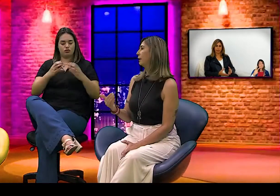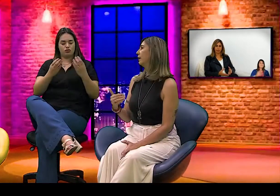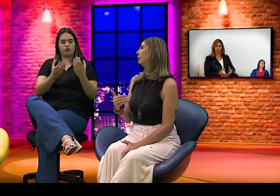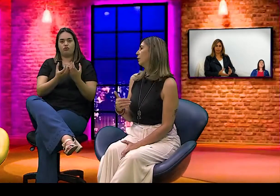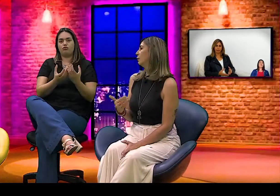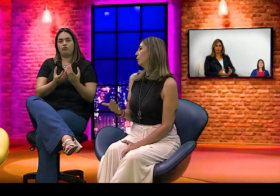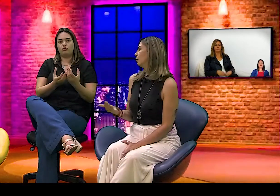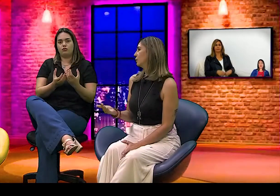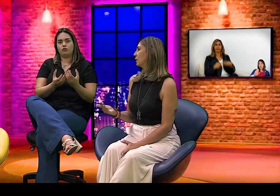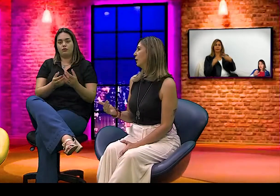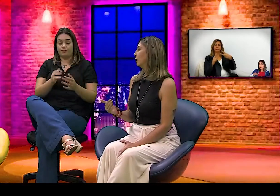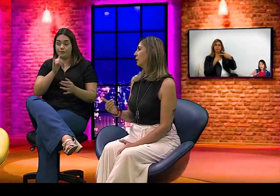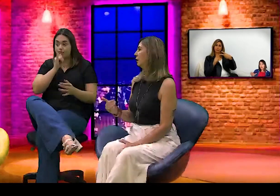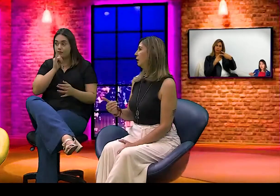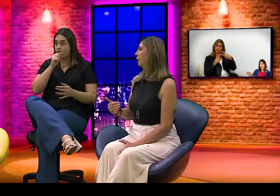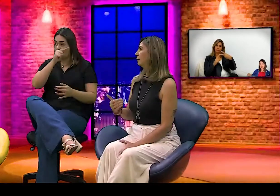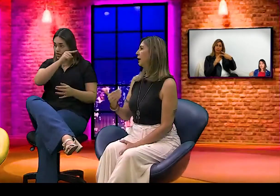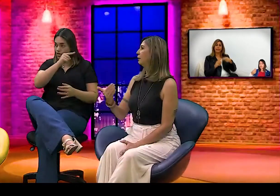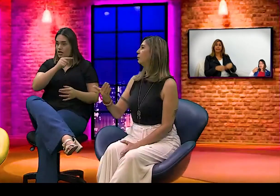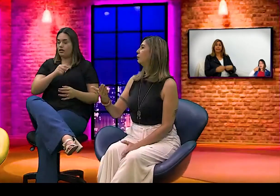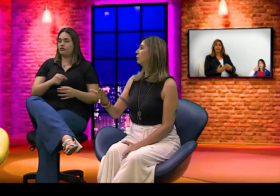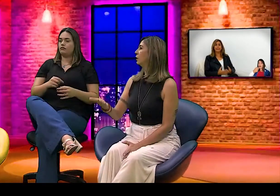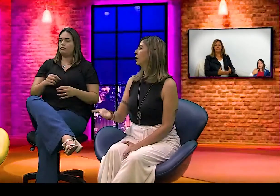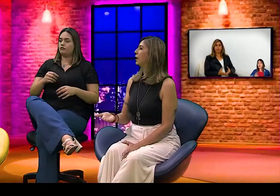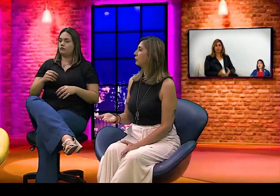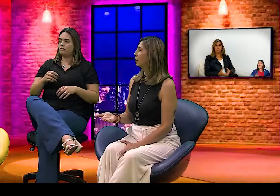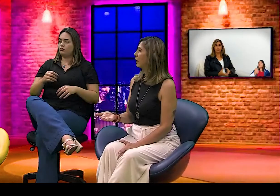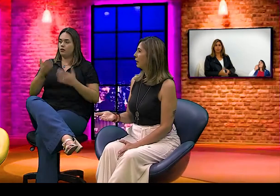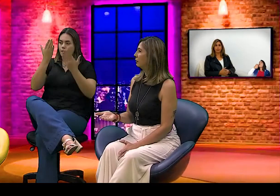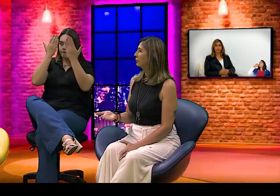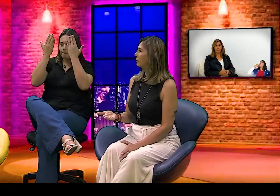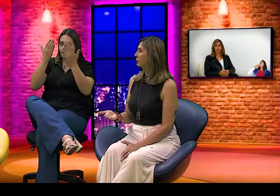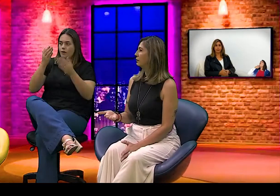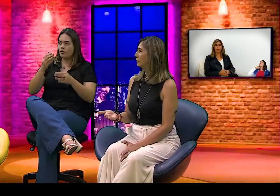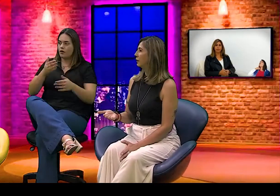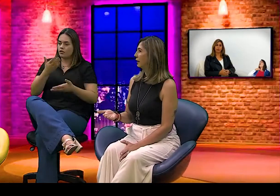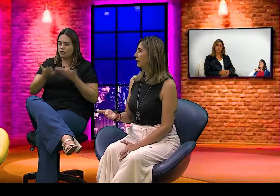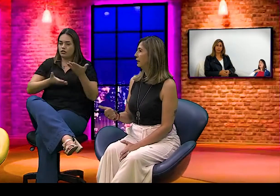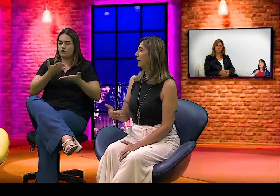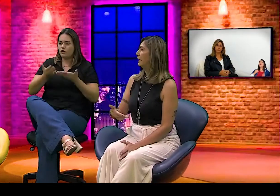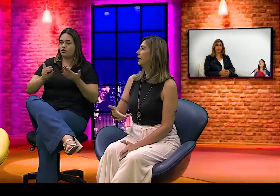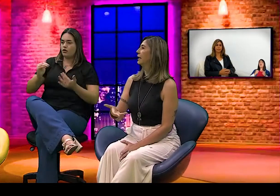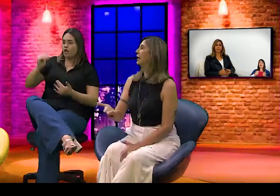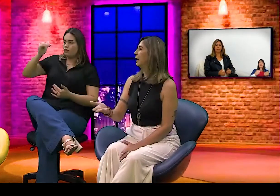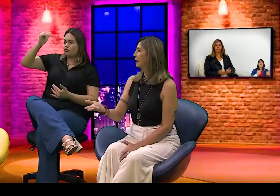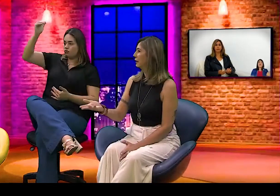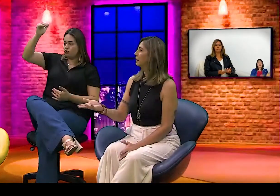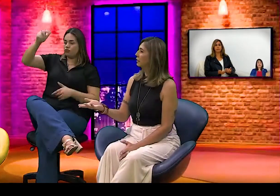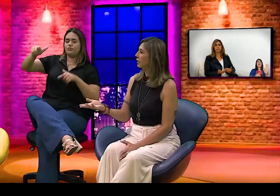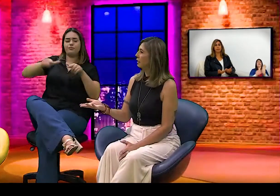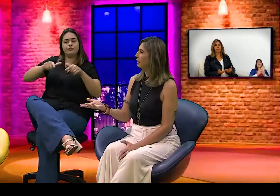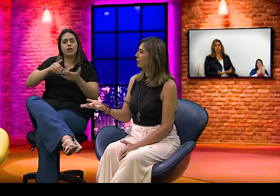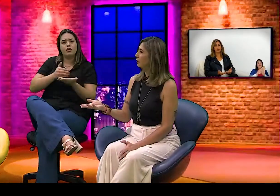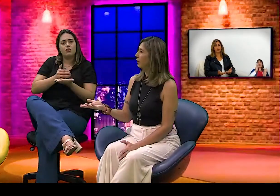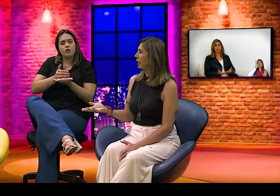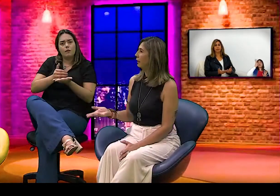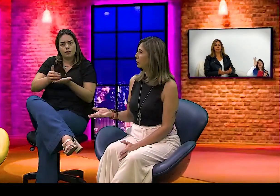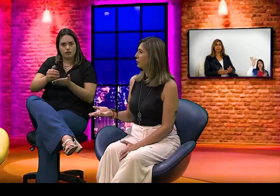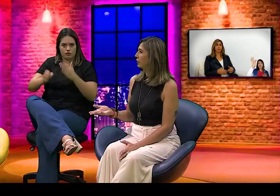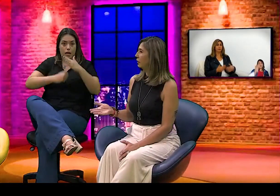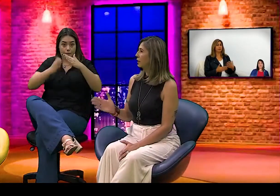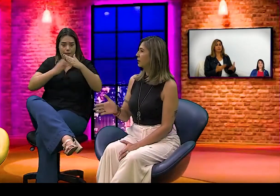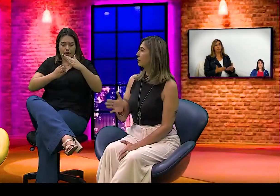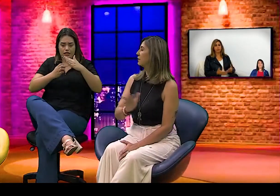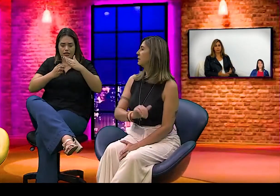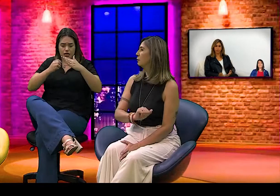eu atendo adultos que entraram num determinado trabalho, né? E ali naquele